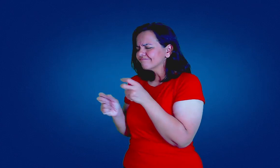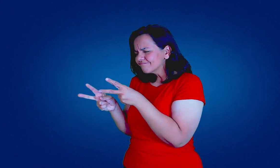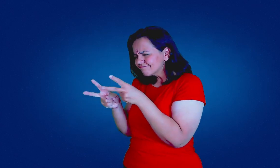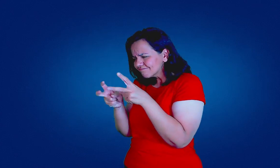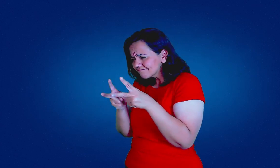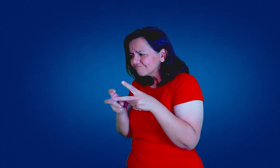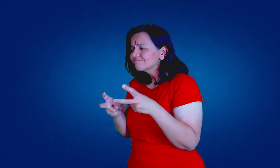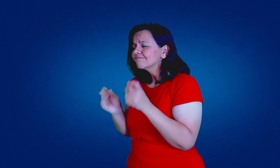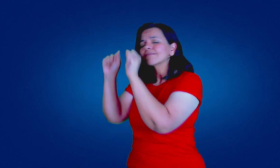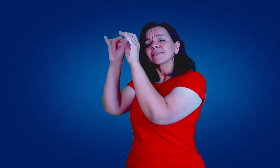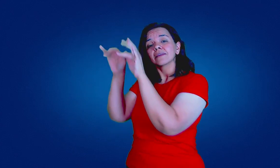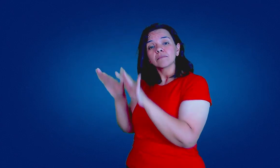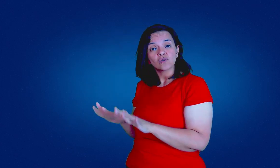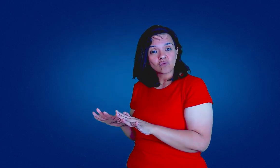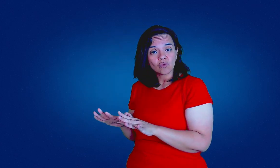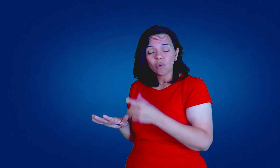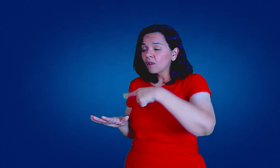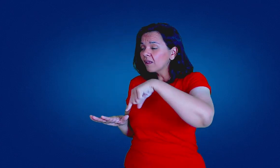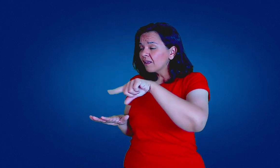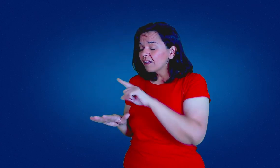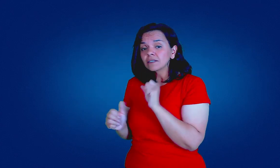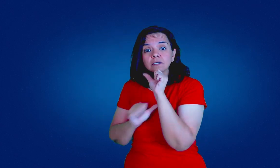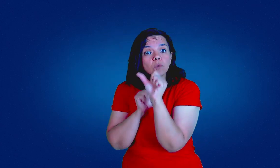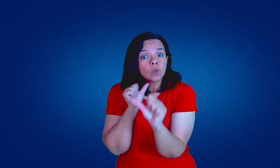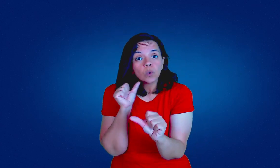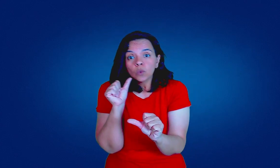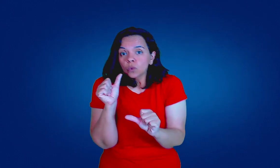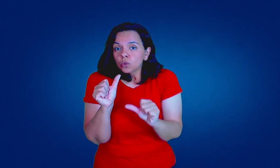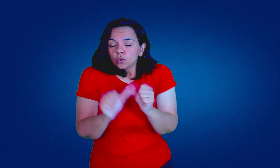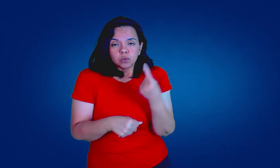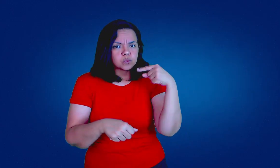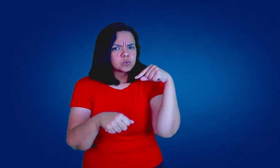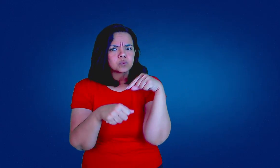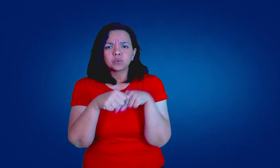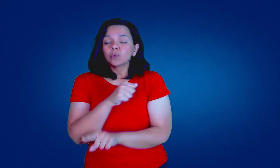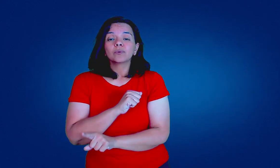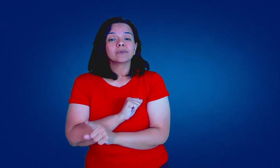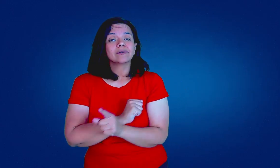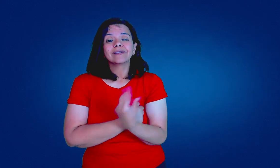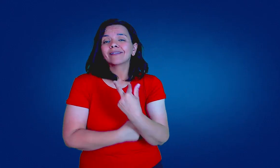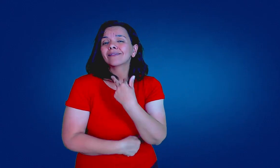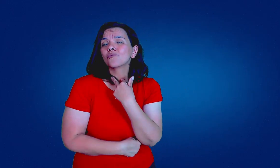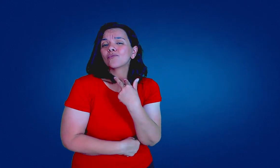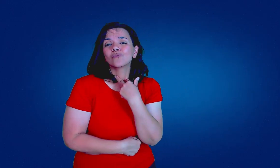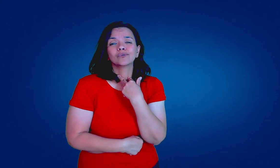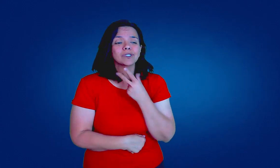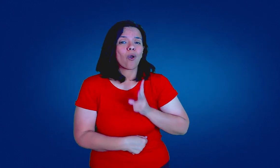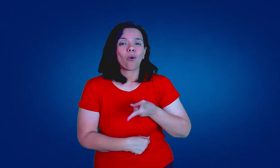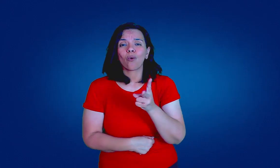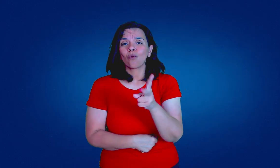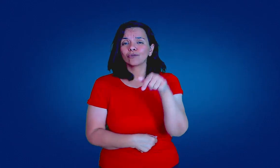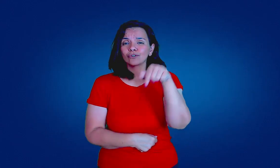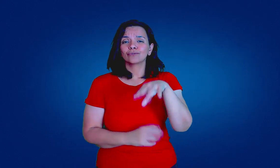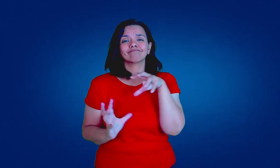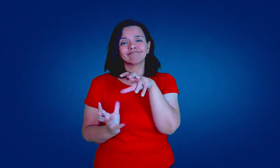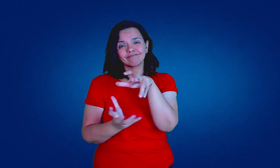viu essa mudança e os abençoou. E eles mudaram tanto que eles não podiam